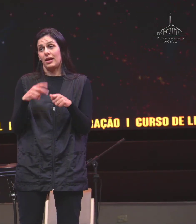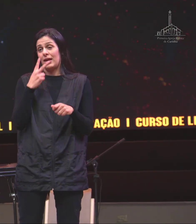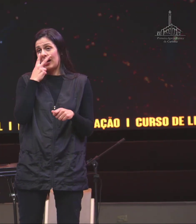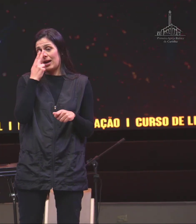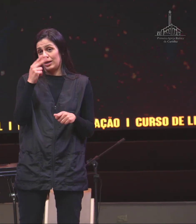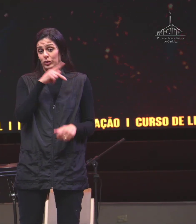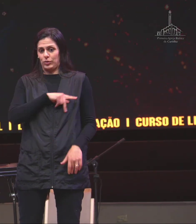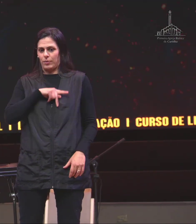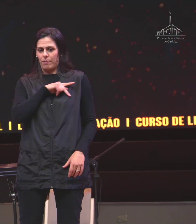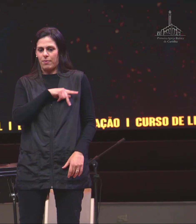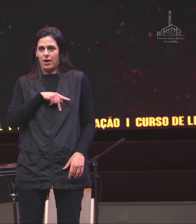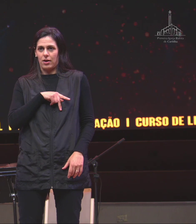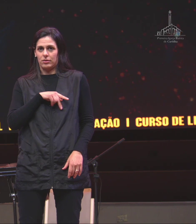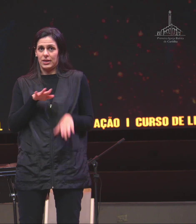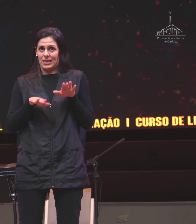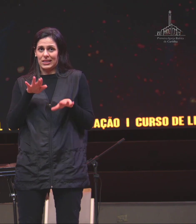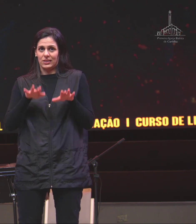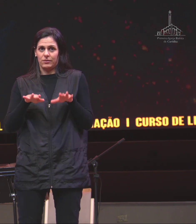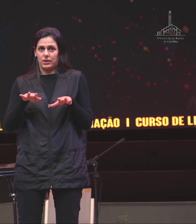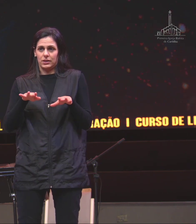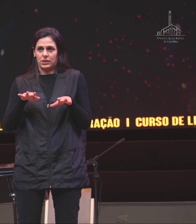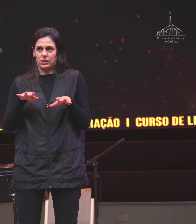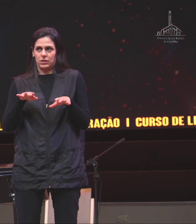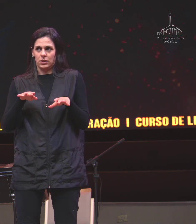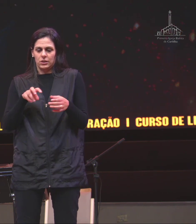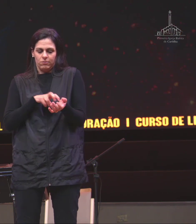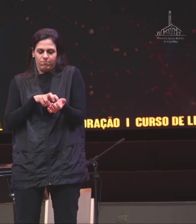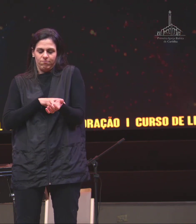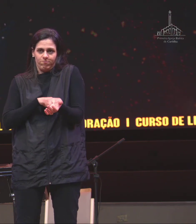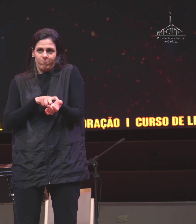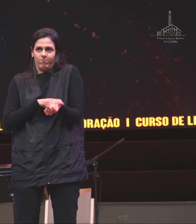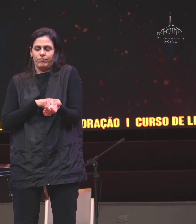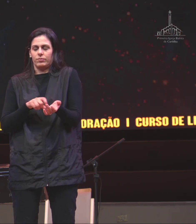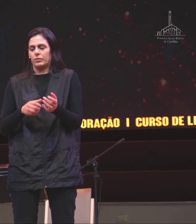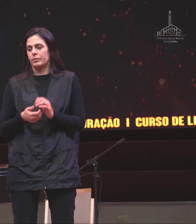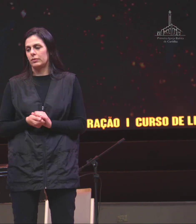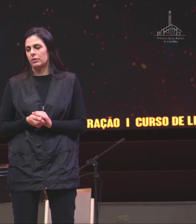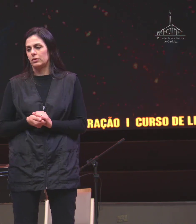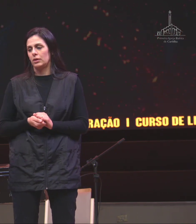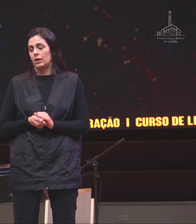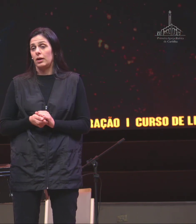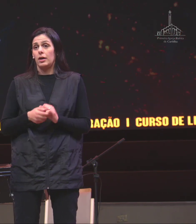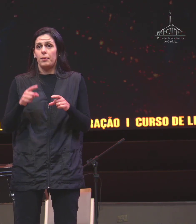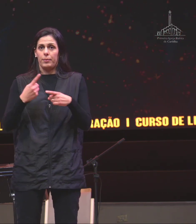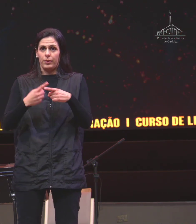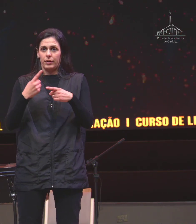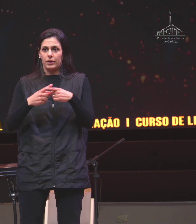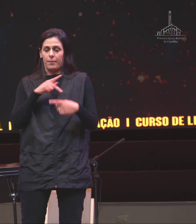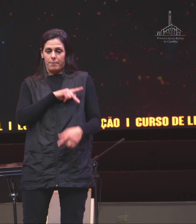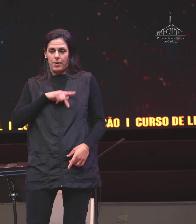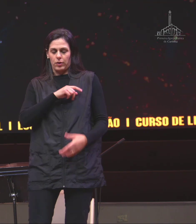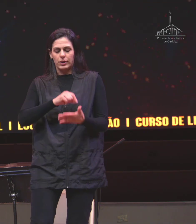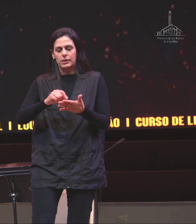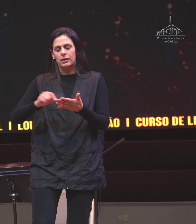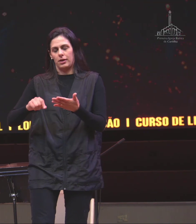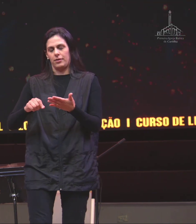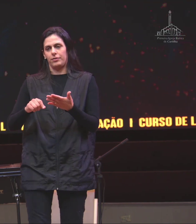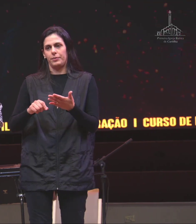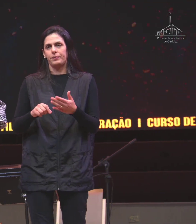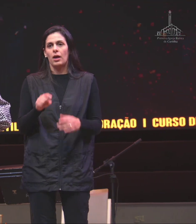isso. Então eles criam em Cristo, na salvação, mas as pessoas precisavam agir